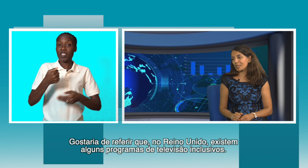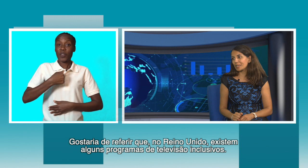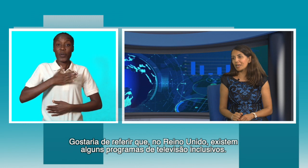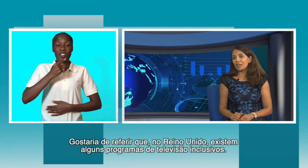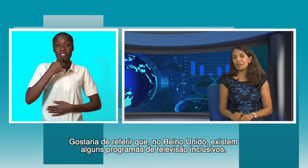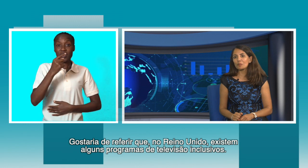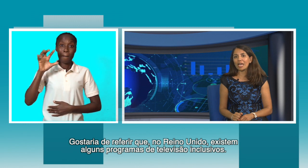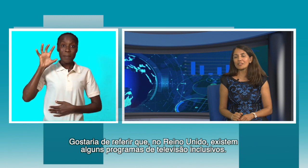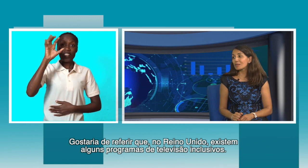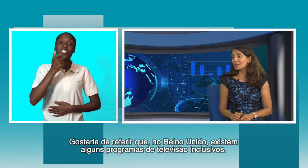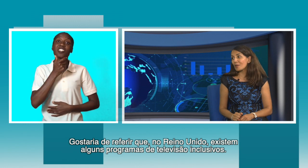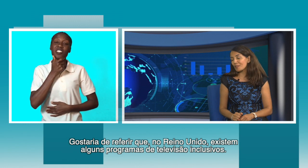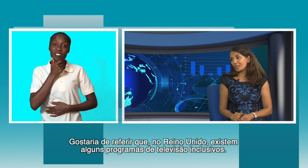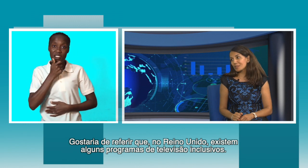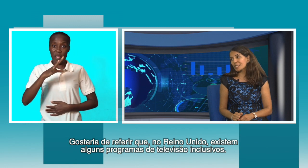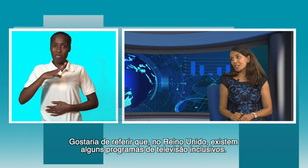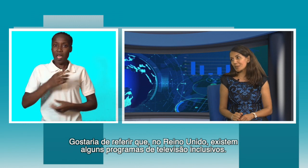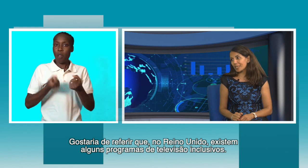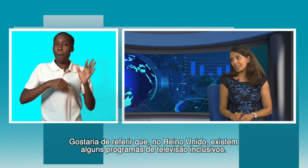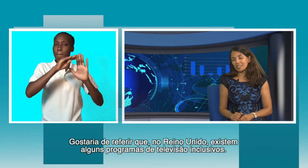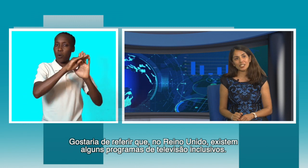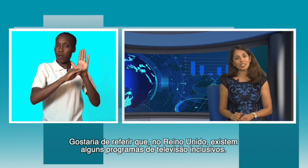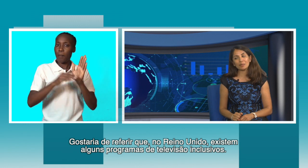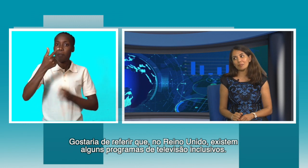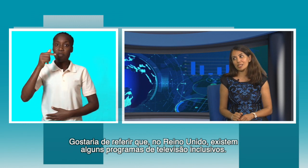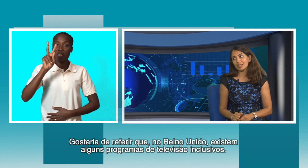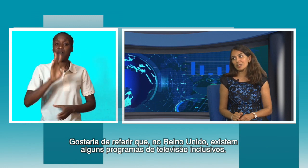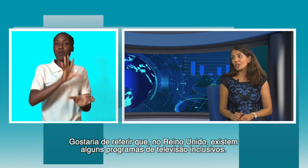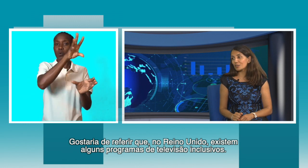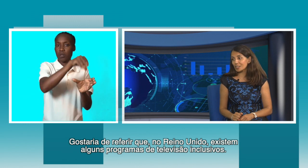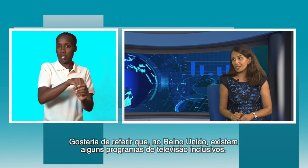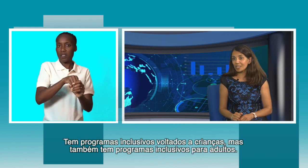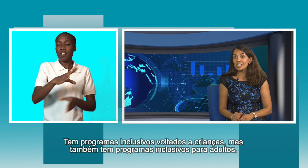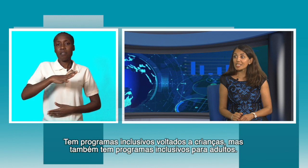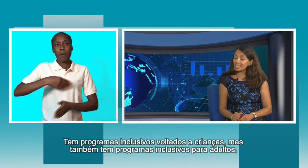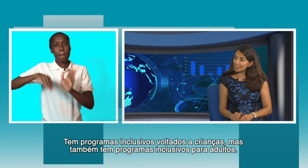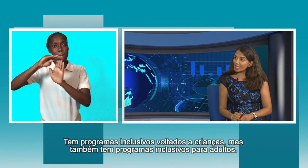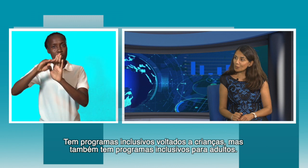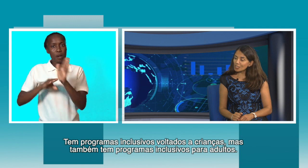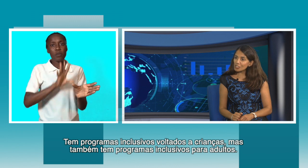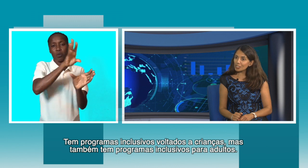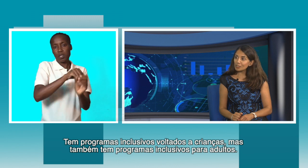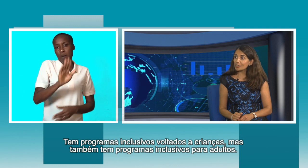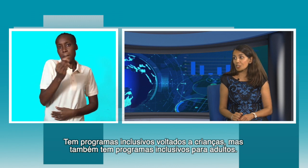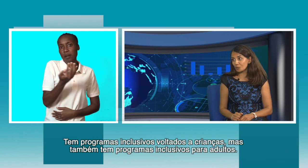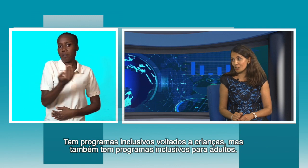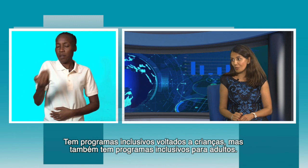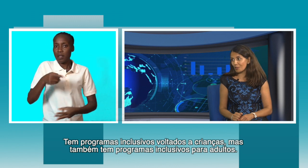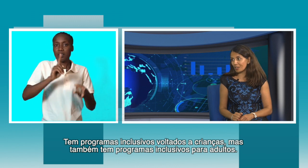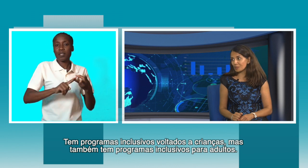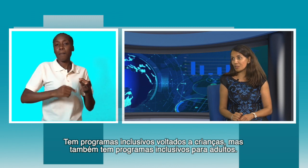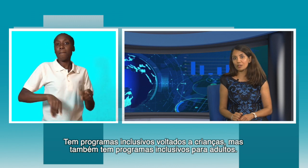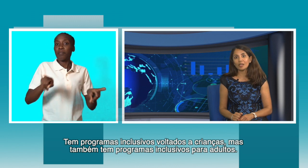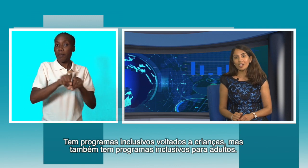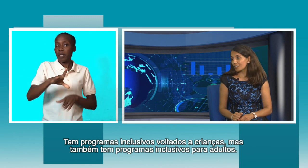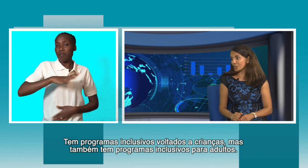Gostaria de referir que no Reino Unido existem alguns programas de televisão inclusivos. Tem programas inclusivos voltados a crianças,